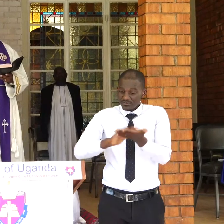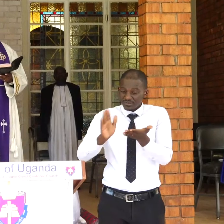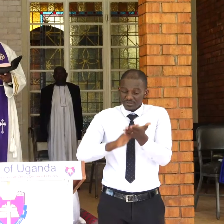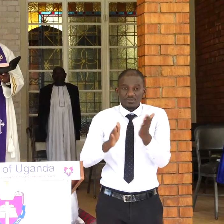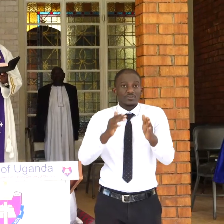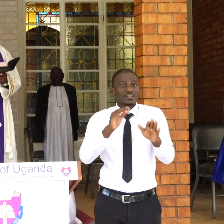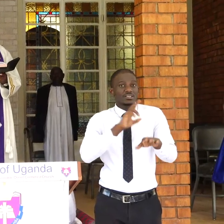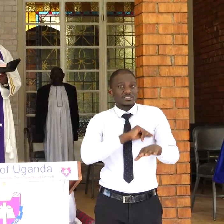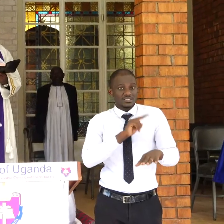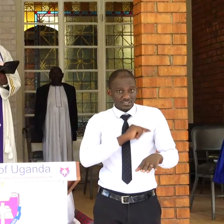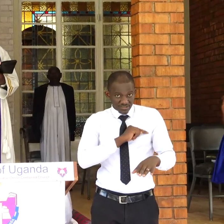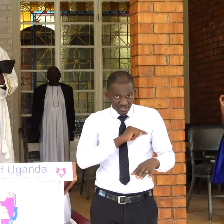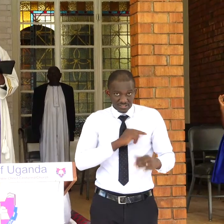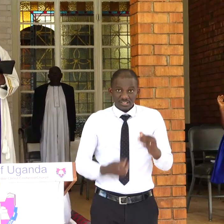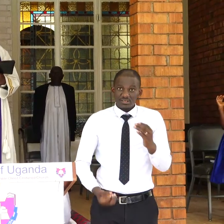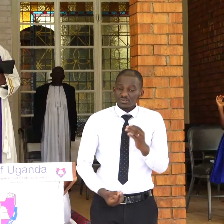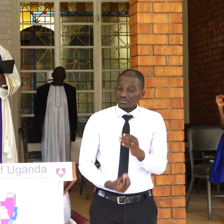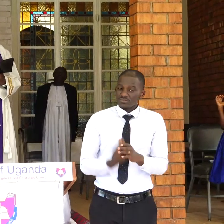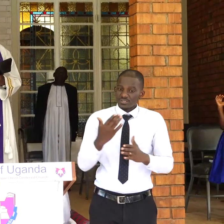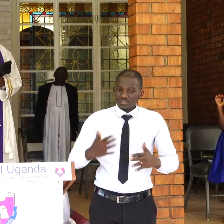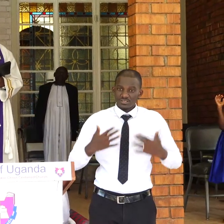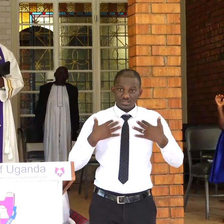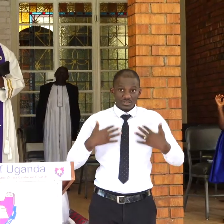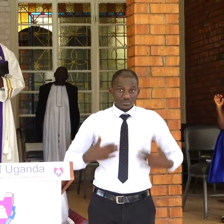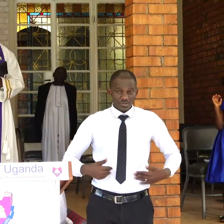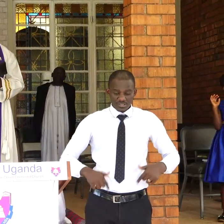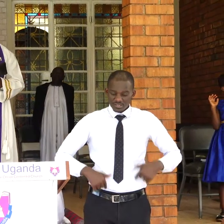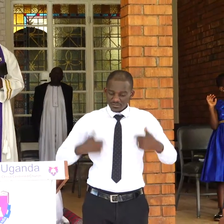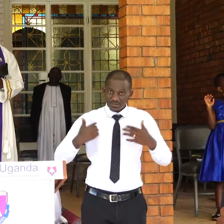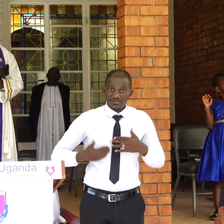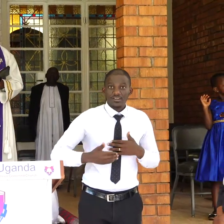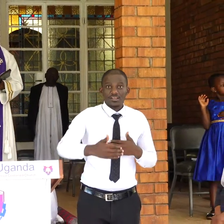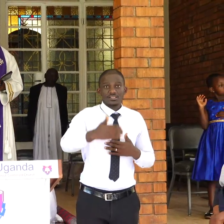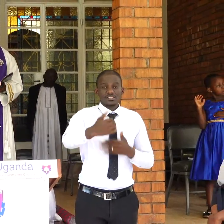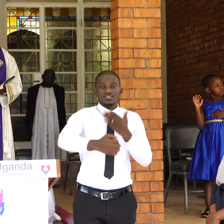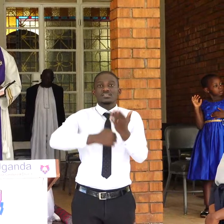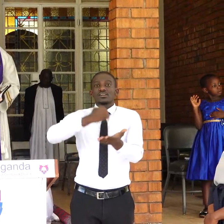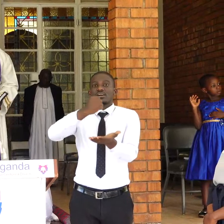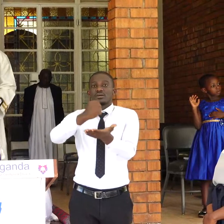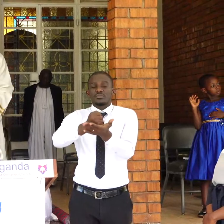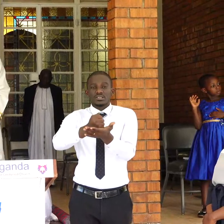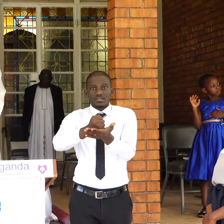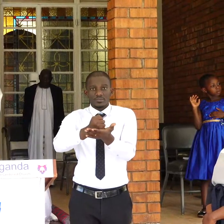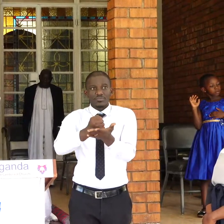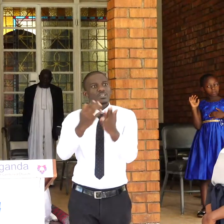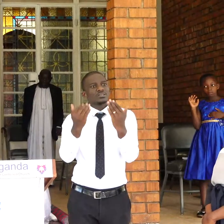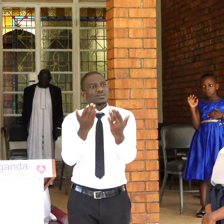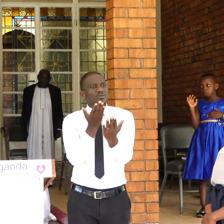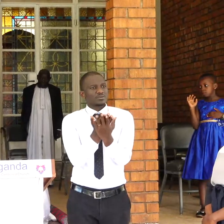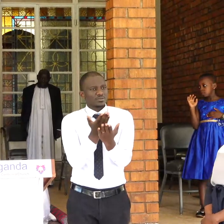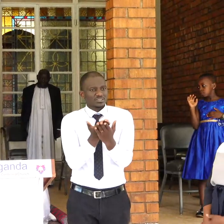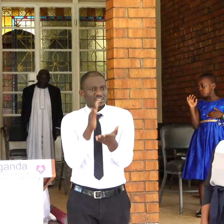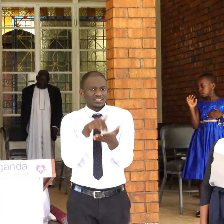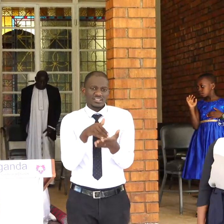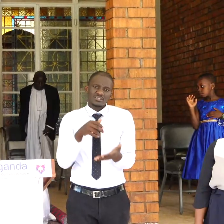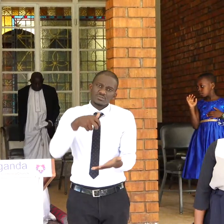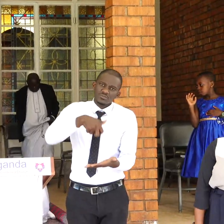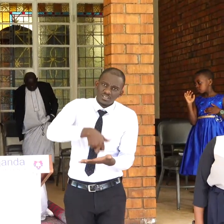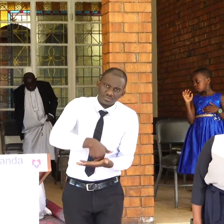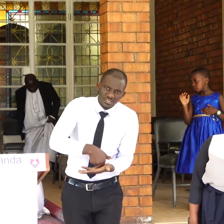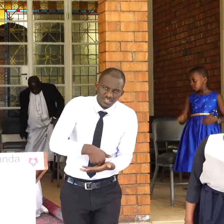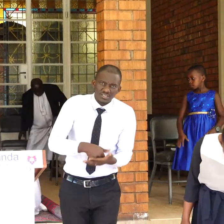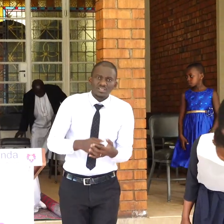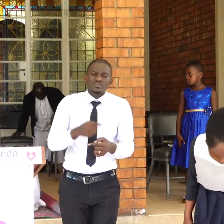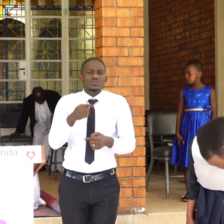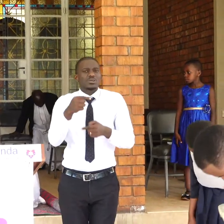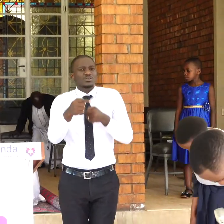ebibi n'okuzuukira kw'abafu n'obulamu obutaggwaawo amiina kansabe ate tufukamire